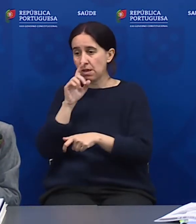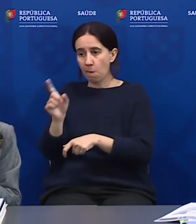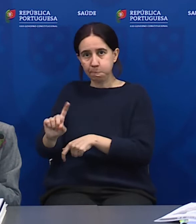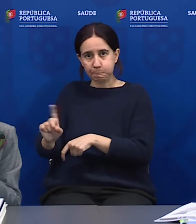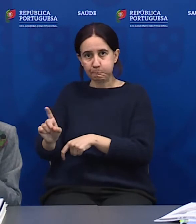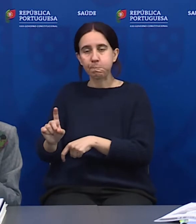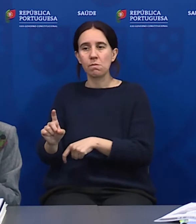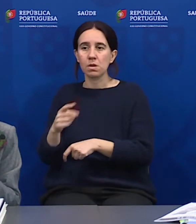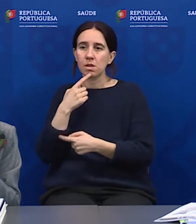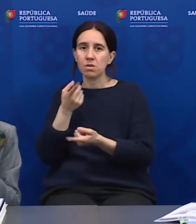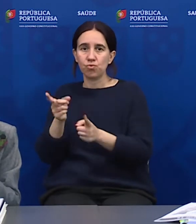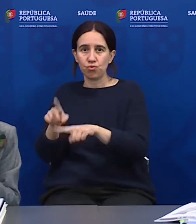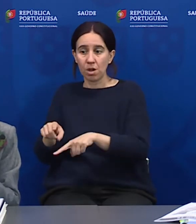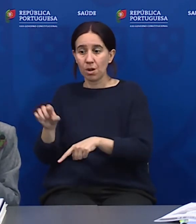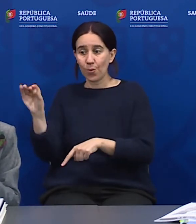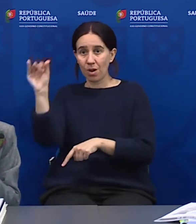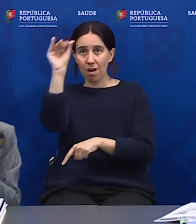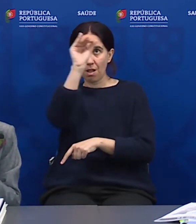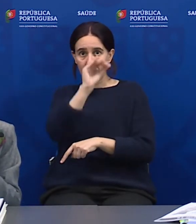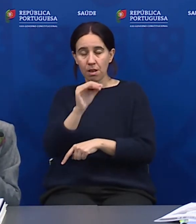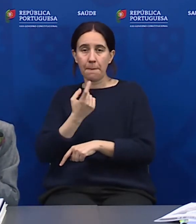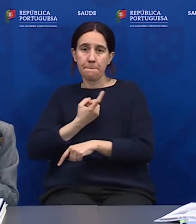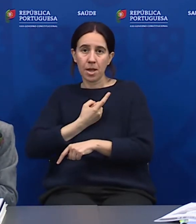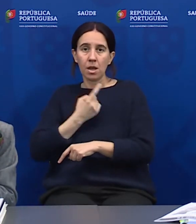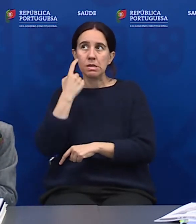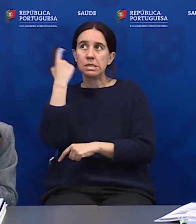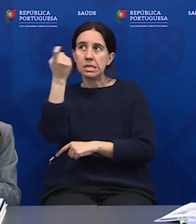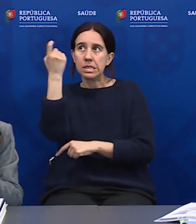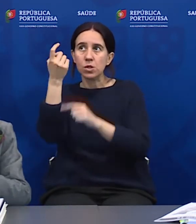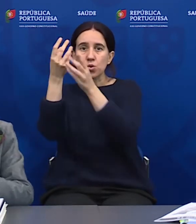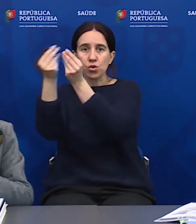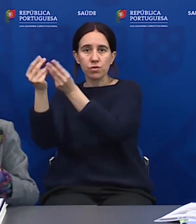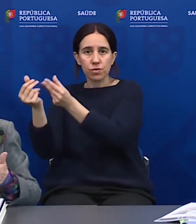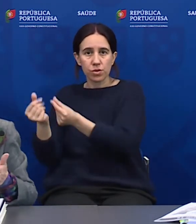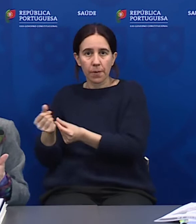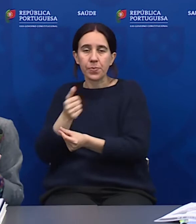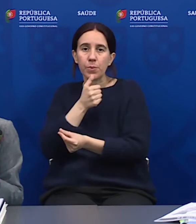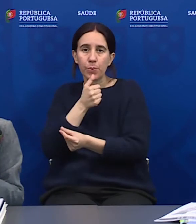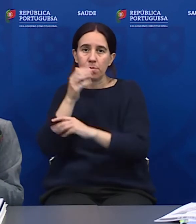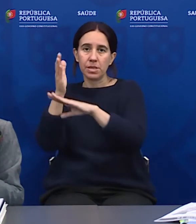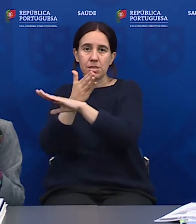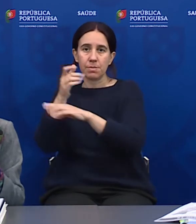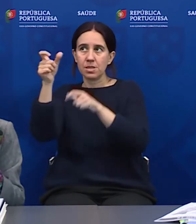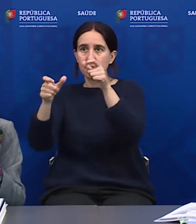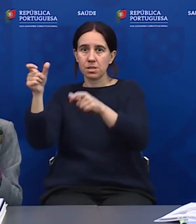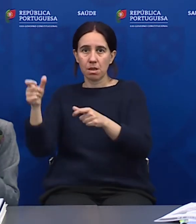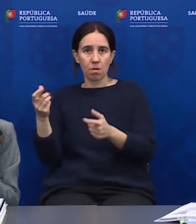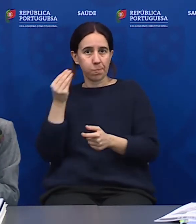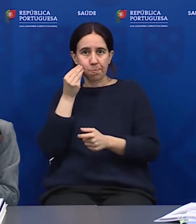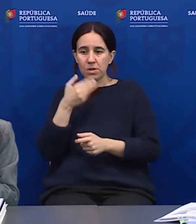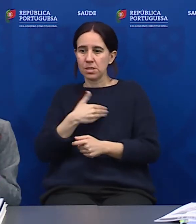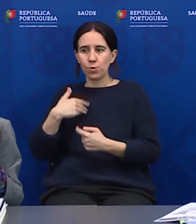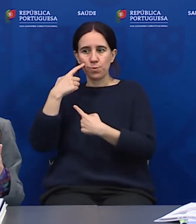for possível, volto a dizer, localmente terão que ser encontradas soluções para se fazer esta separação, porque isso é um princípio da